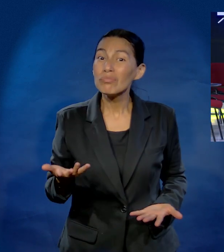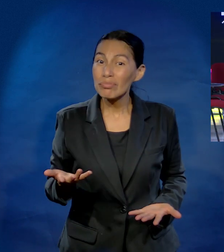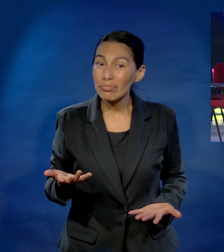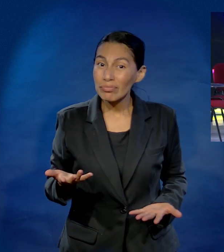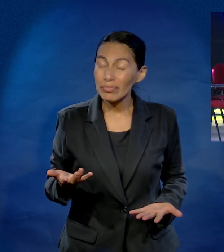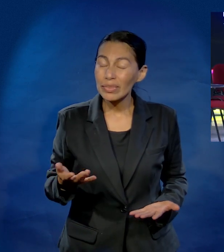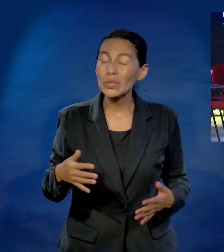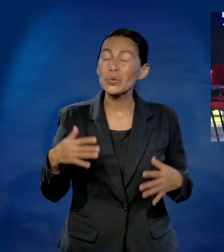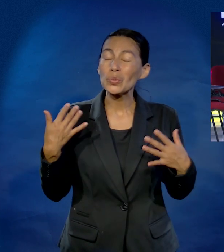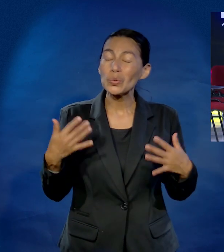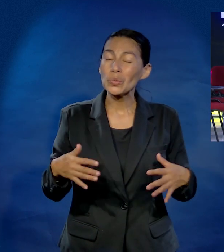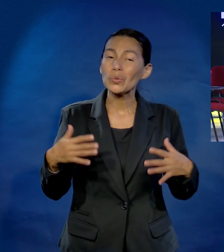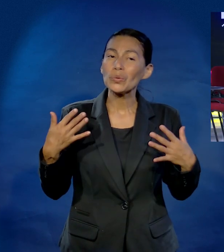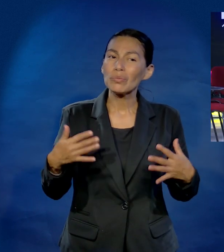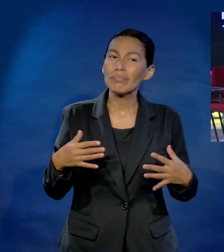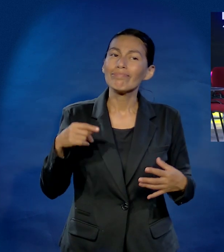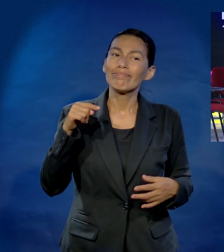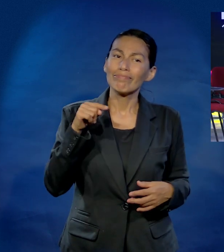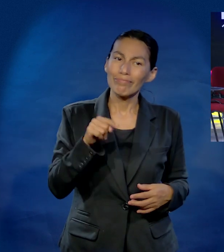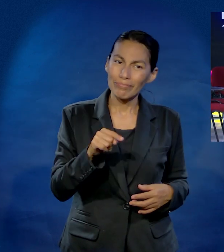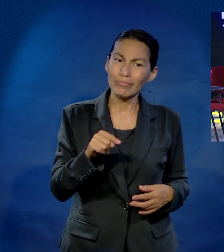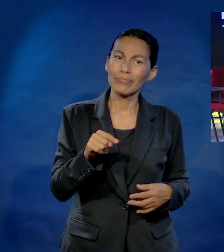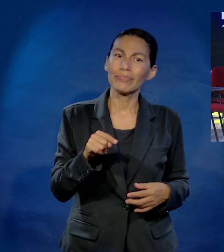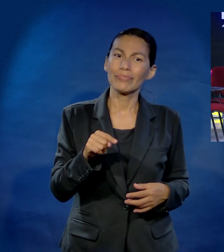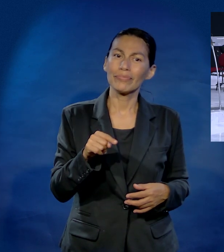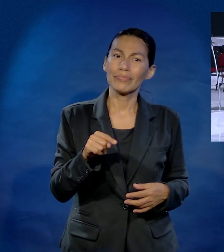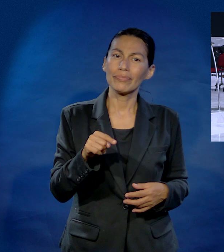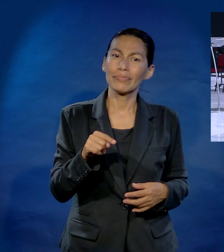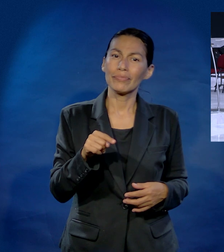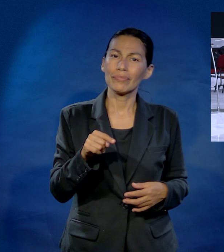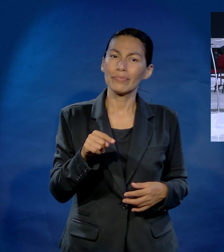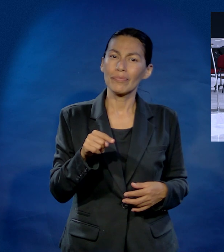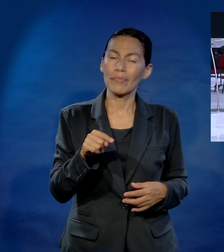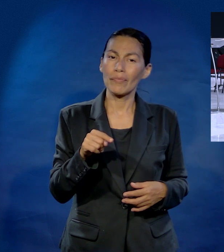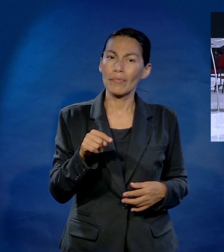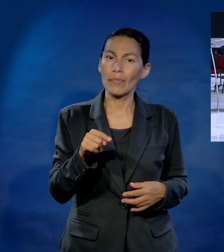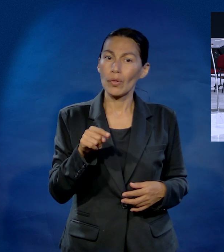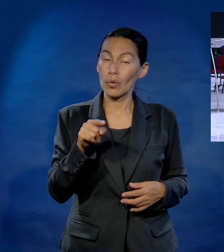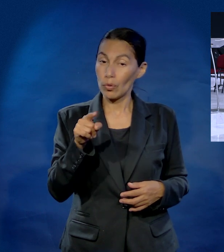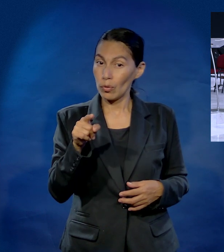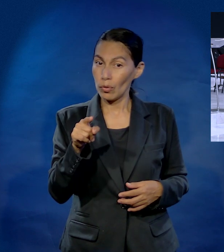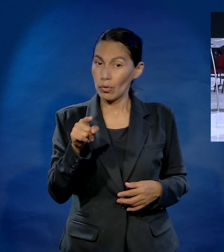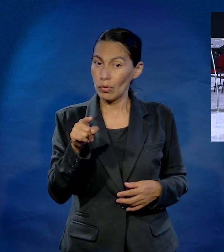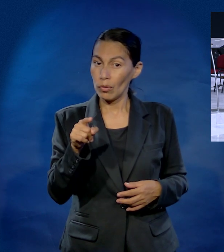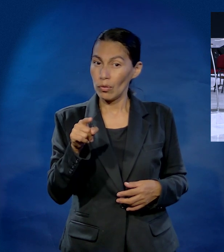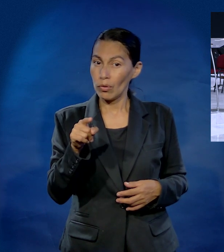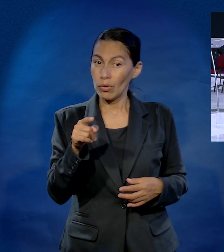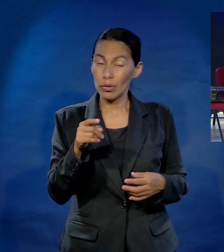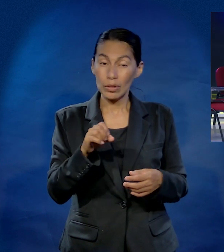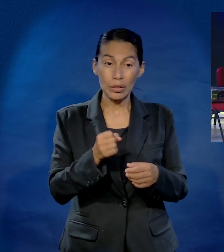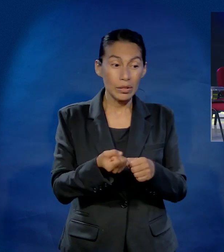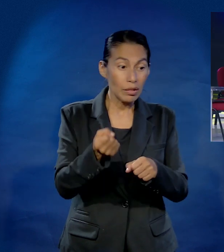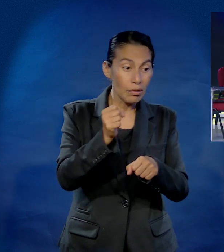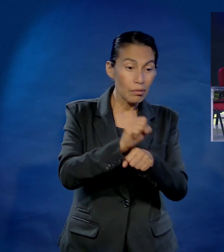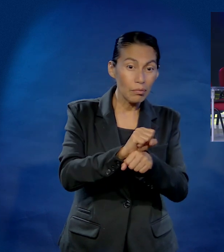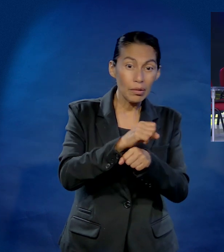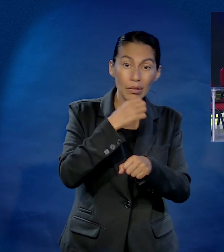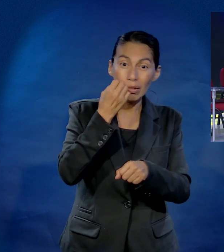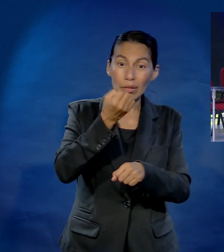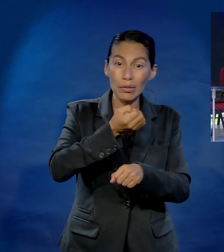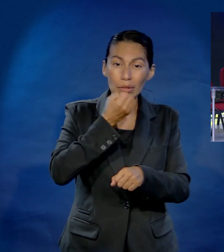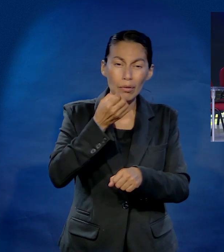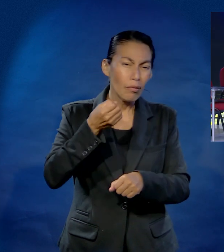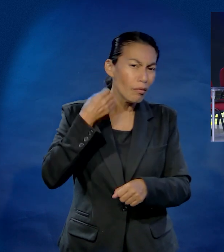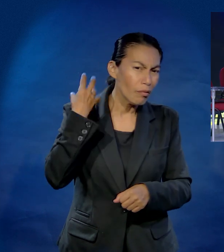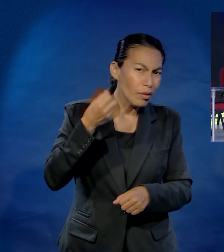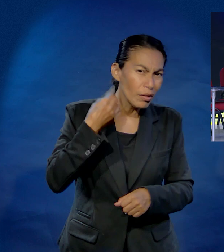Pero va a llegar un día, lejos o cerca de aquí, donde vamos a necesitar saber si todo lo que hemos escuchado y